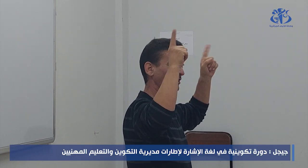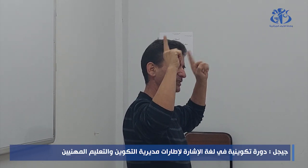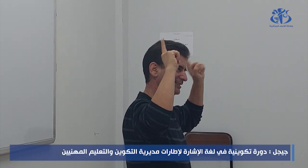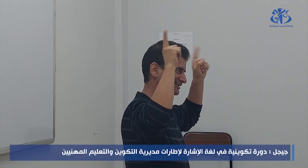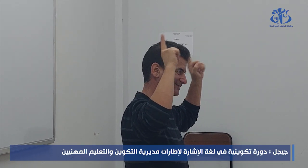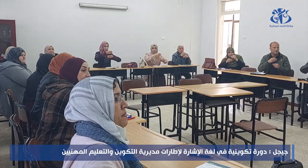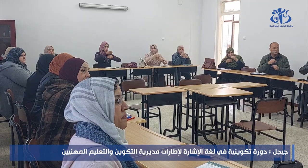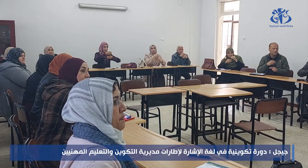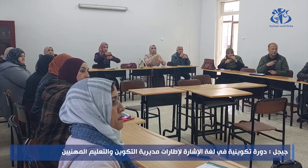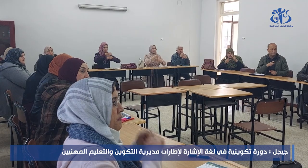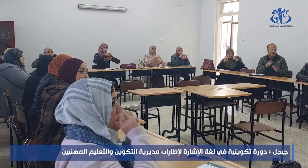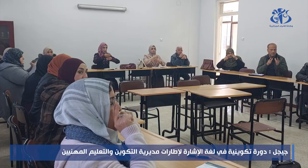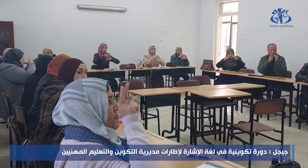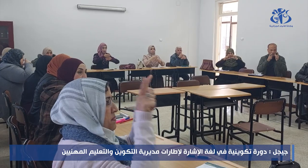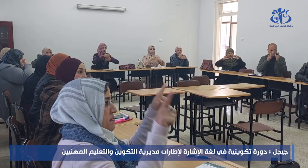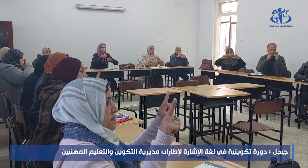الشهادة لغة لغة